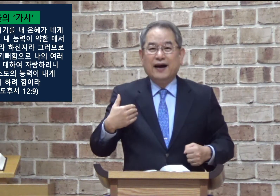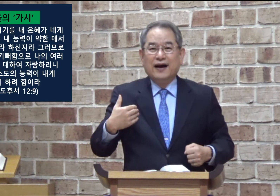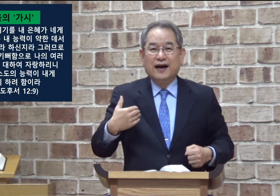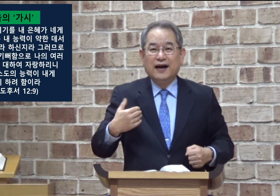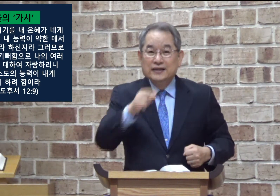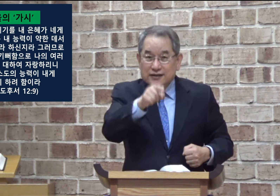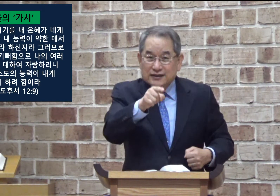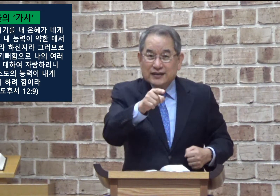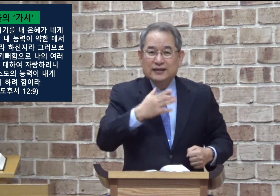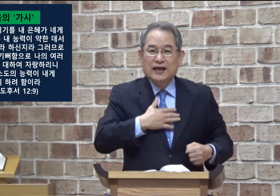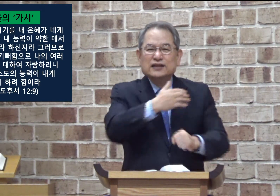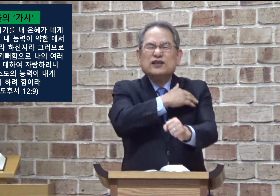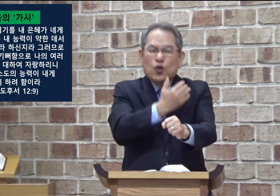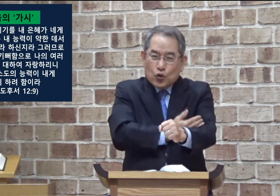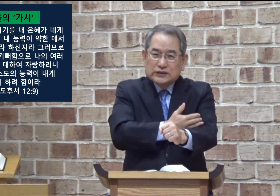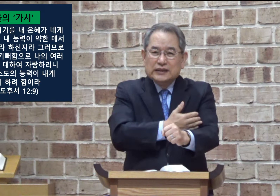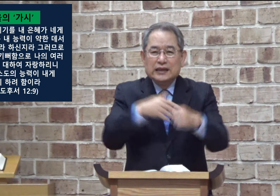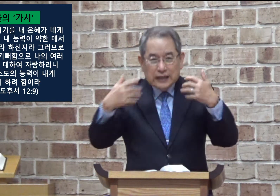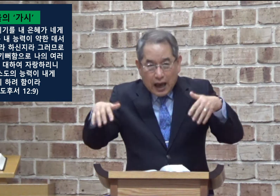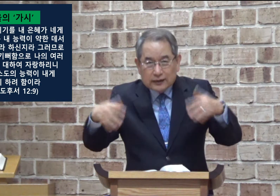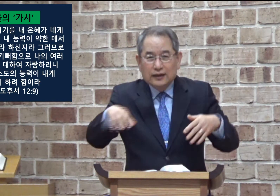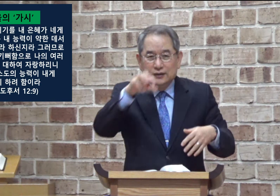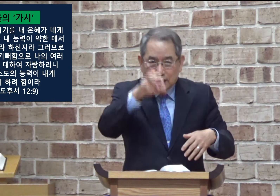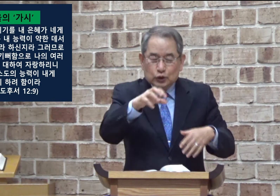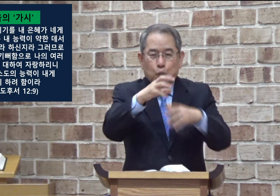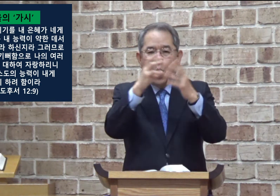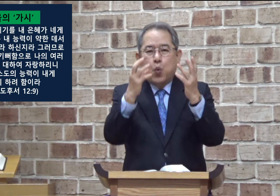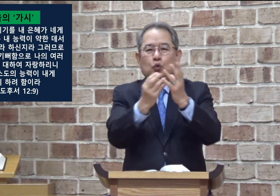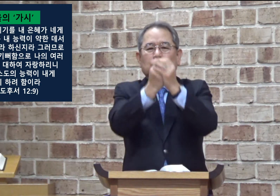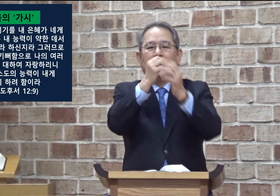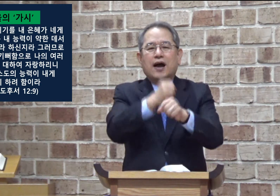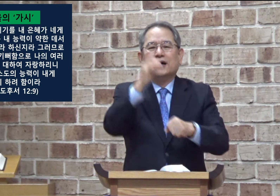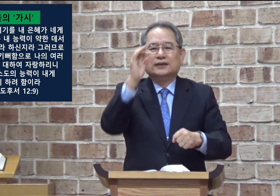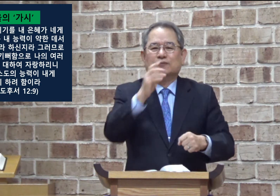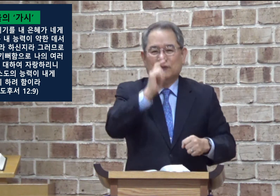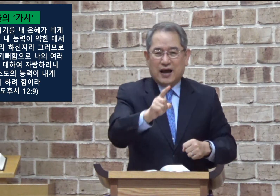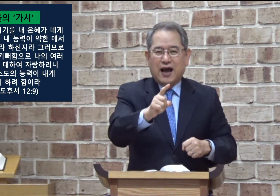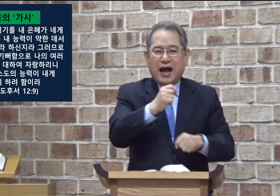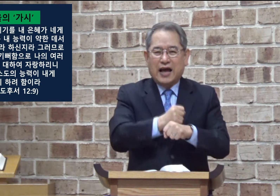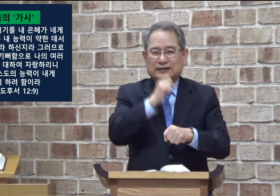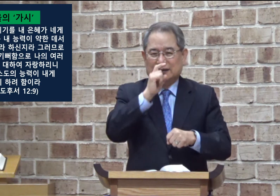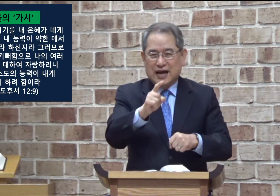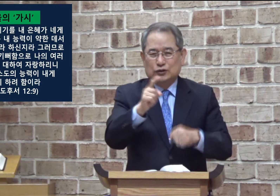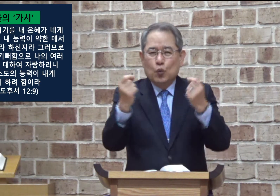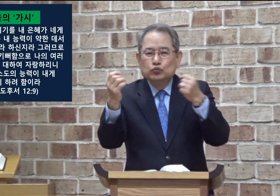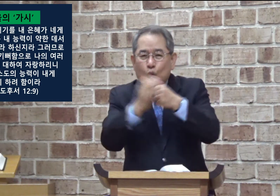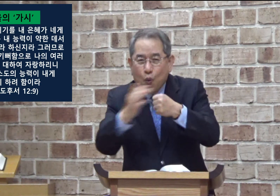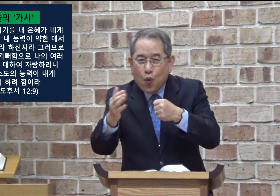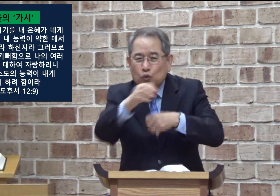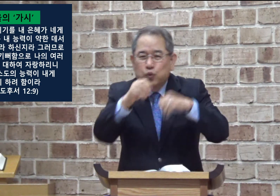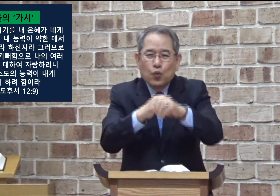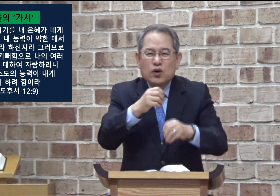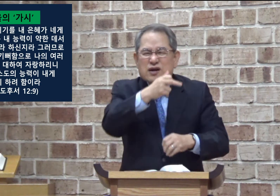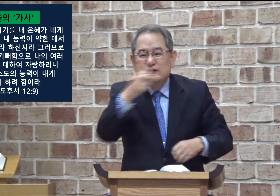9절 나에게 이르시기를 내 은혜가 내게 족하도다 이는 내 능력이 약한 데서 온전하여짐이라